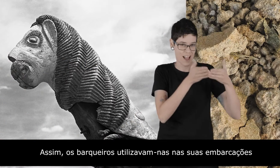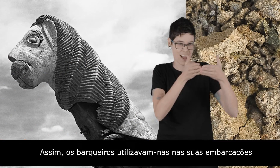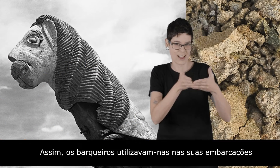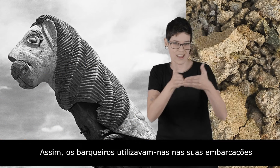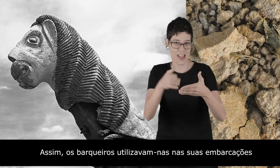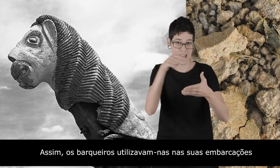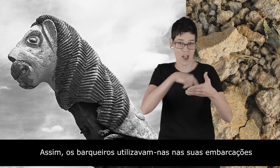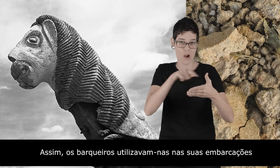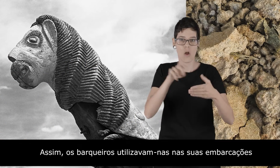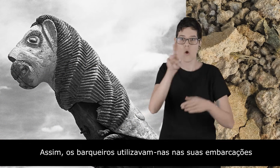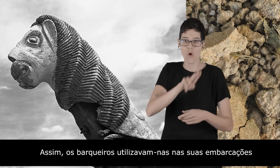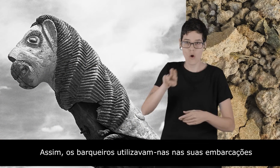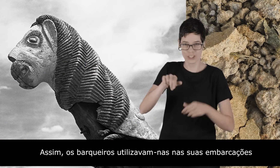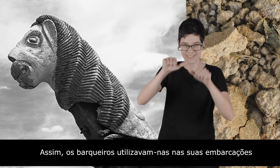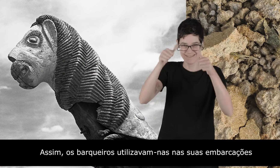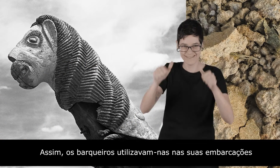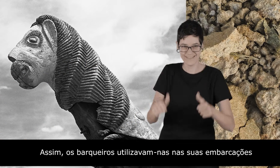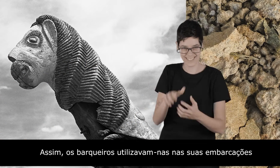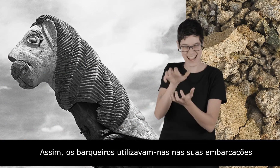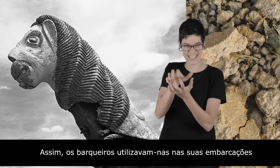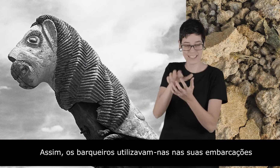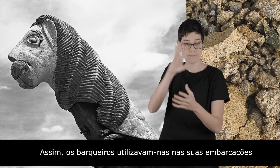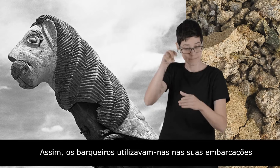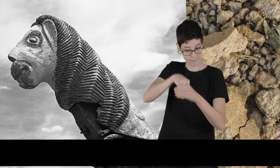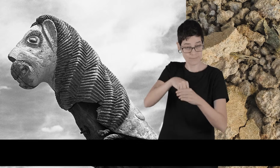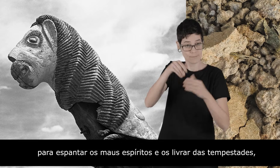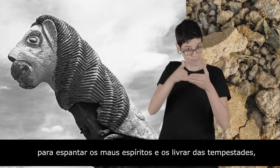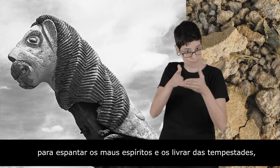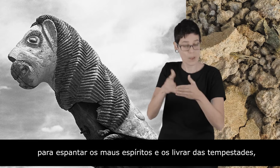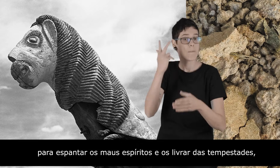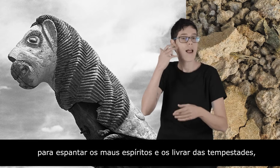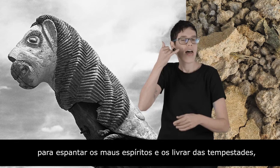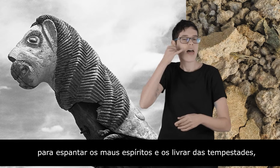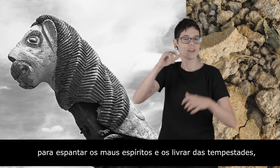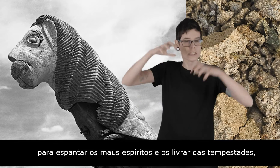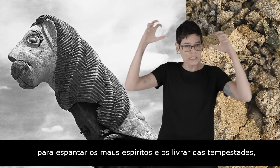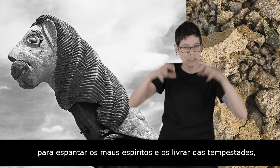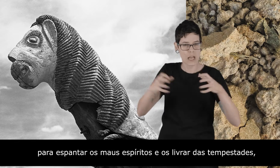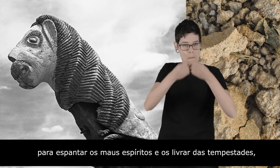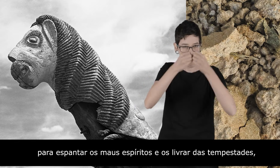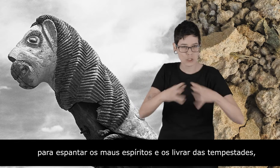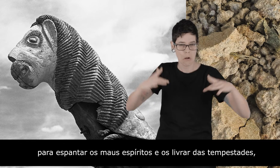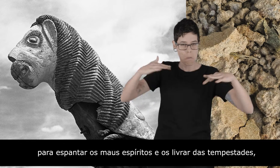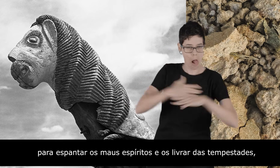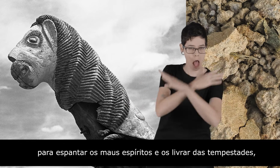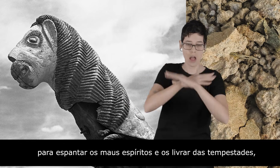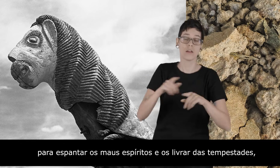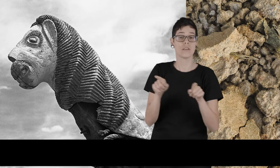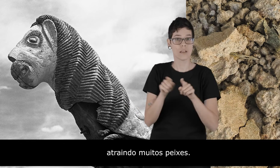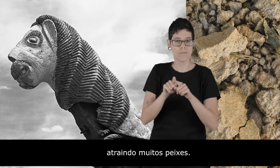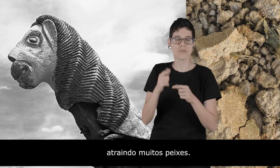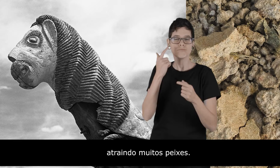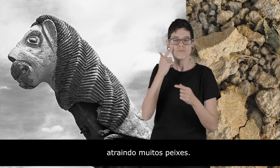Assim, os barqueiros utilizavam-nas nas suas embarcações para espantar os maus espíritos e os livrar das